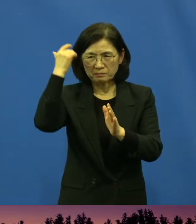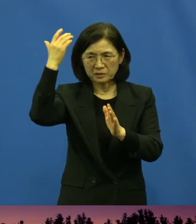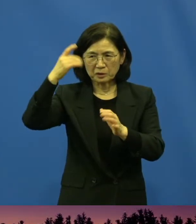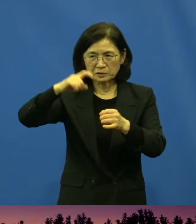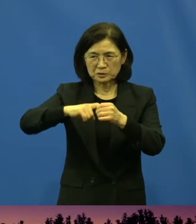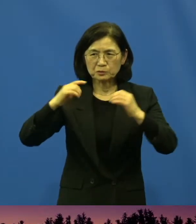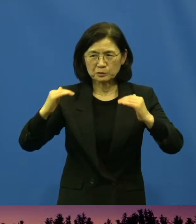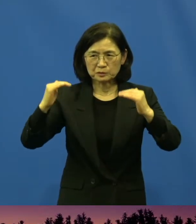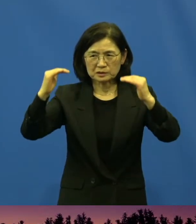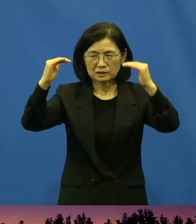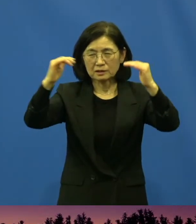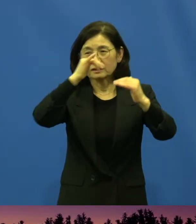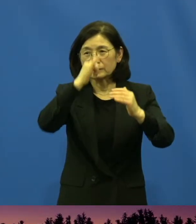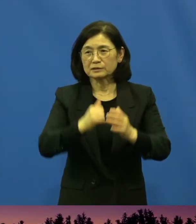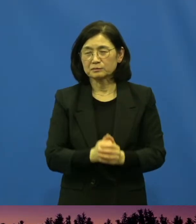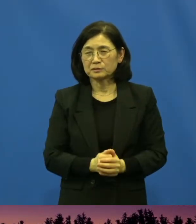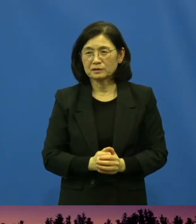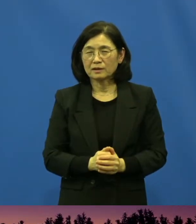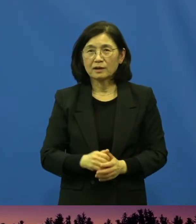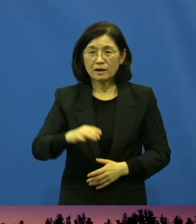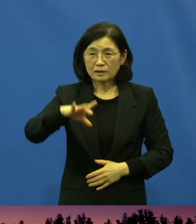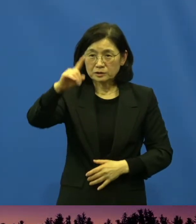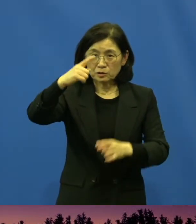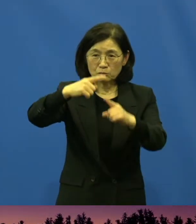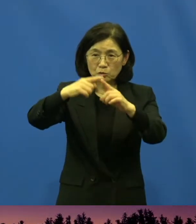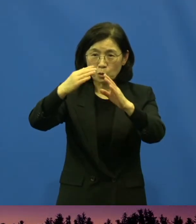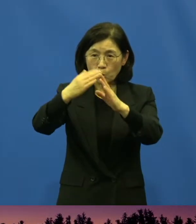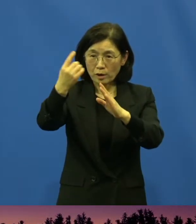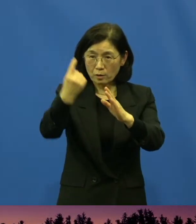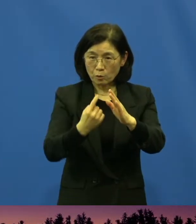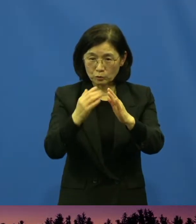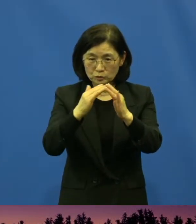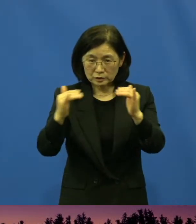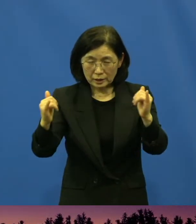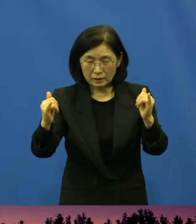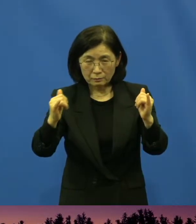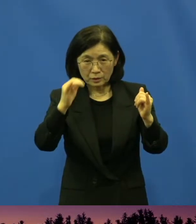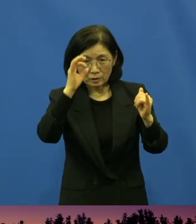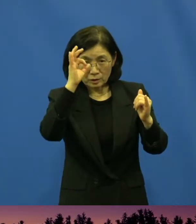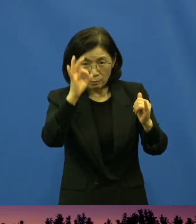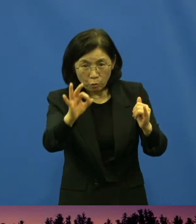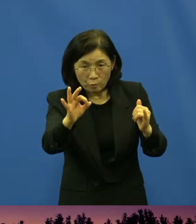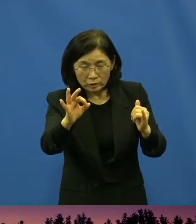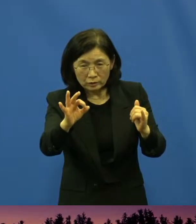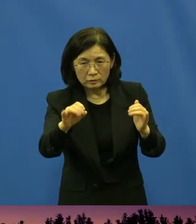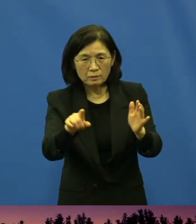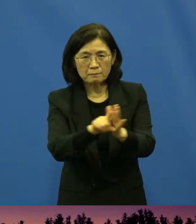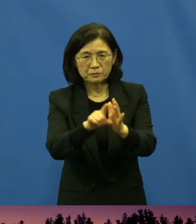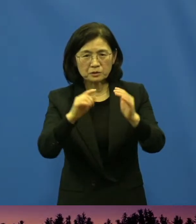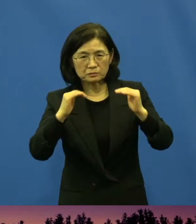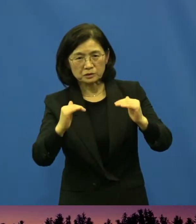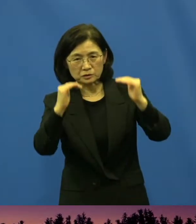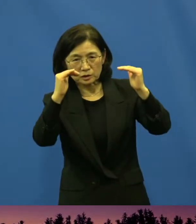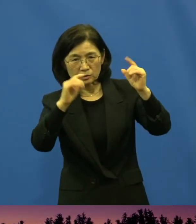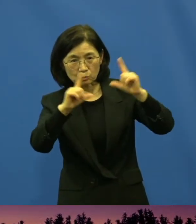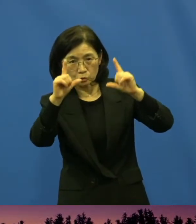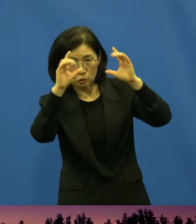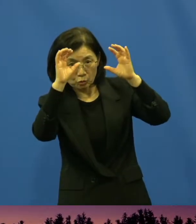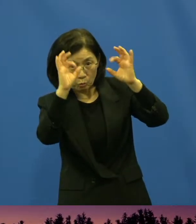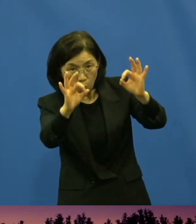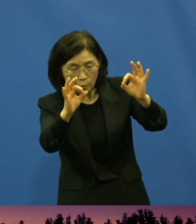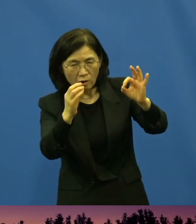초신자들이 자라는 거 보면 신기하죠. 너무너무 신기해요. 저는 목회하면서 보면 어떤 분은요 1년인데 여러분